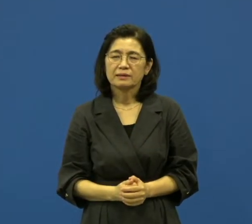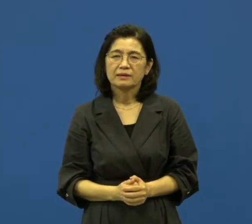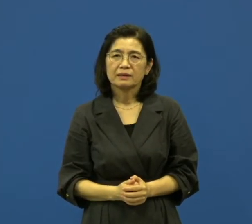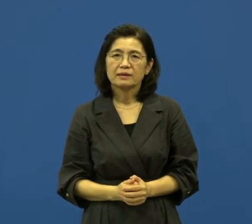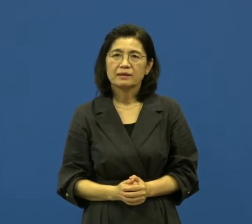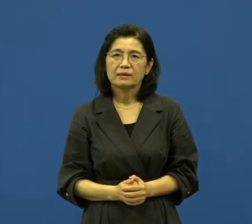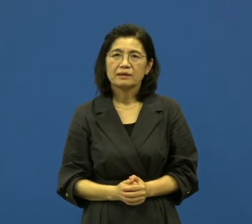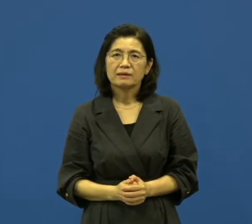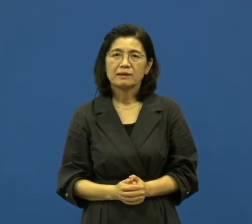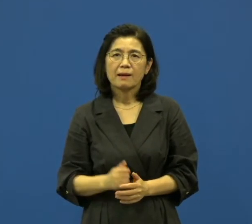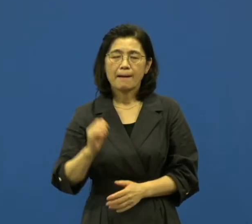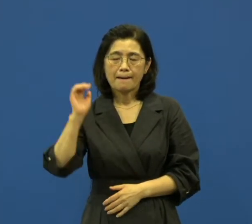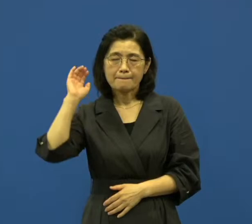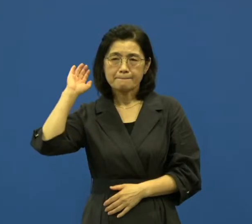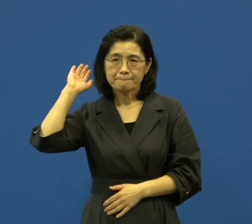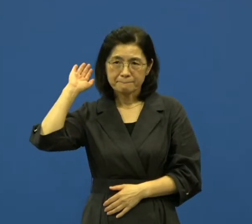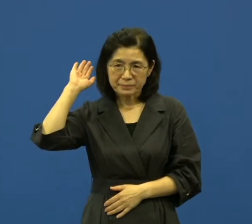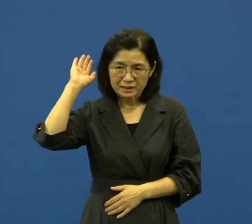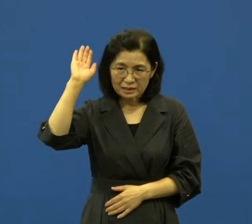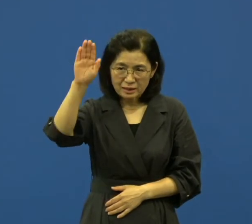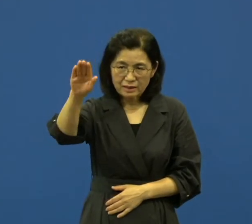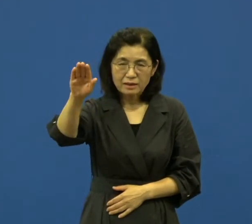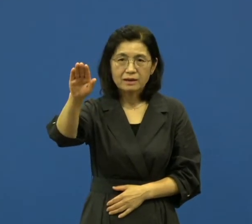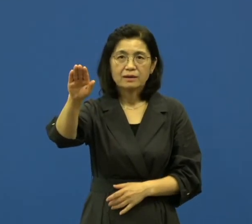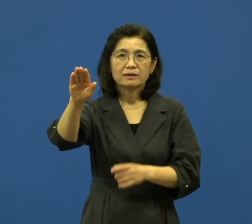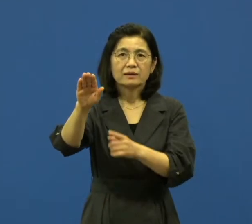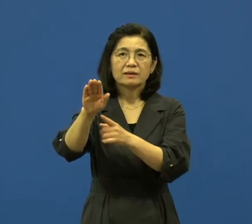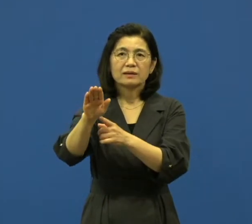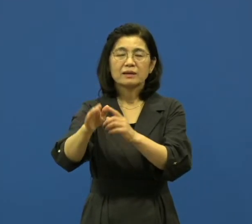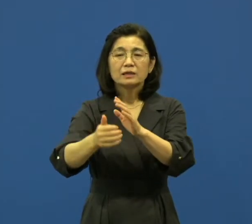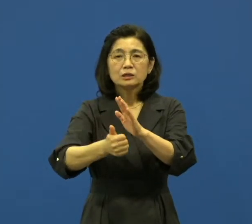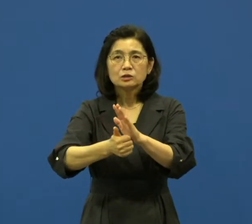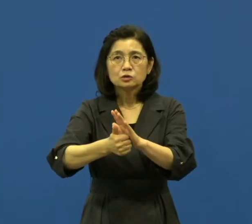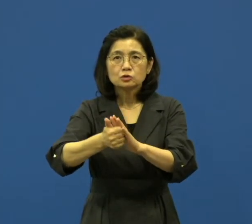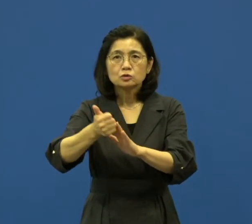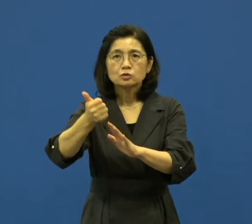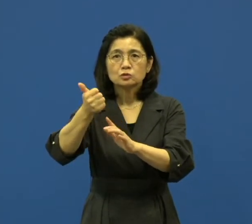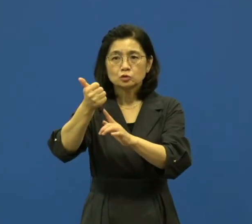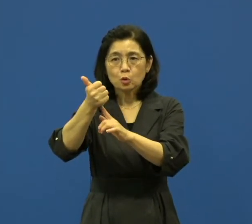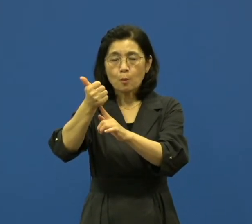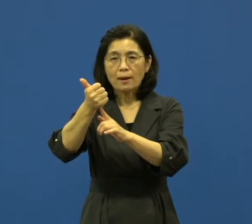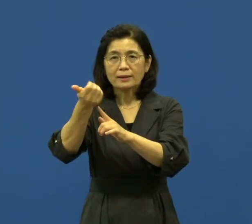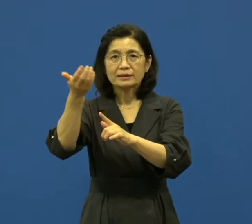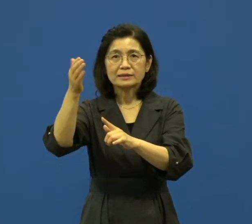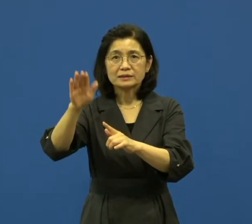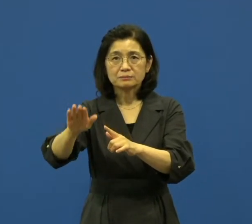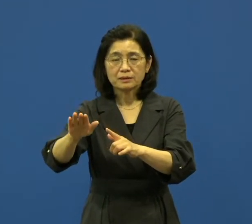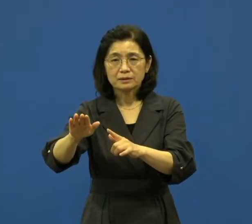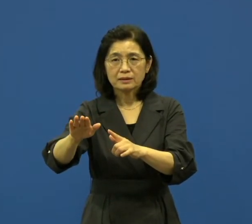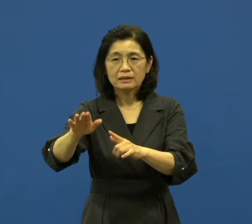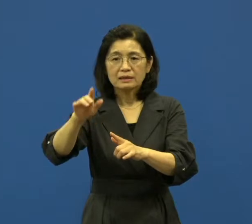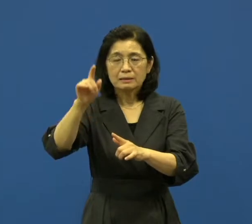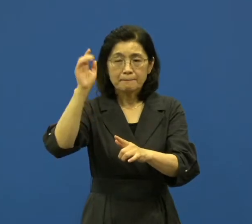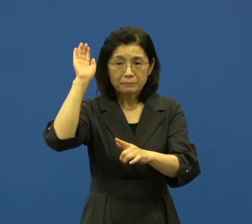그래서 그 미래에 다가올 것이지만 마치 현재에 이루어진 것처럼 믿는 것.